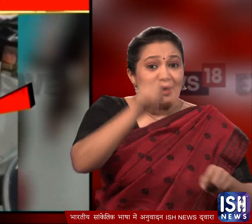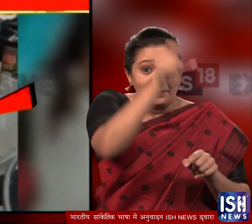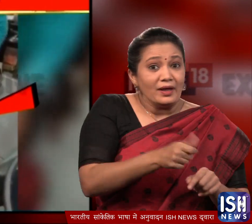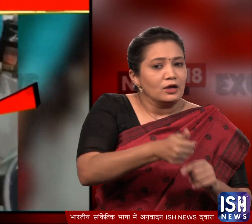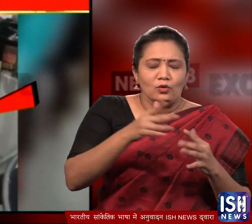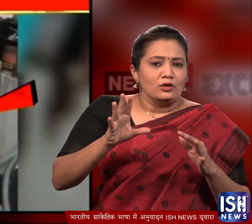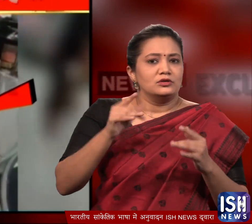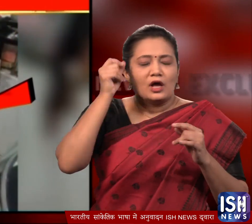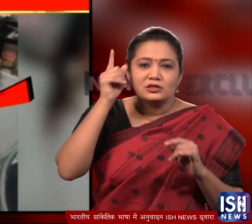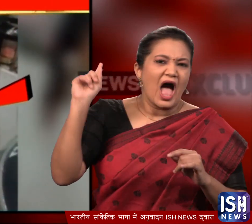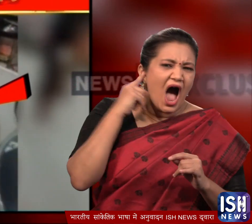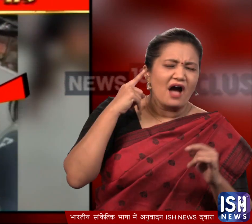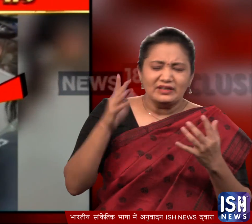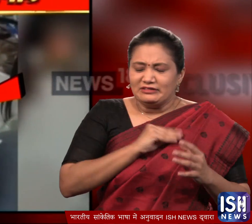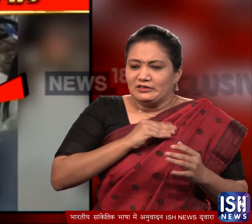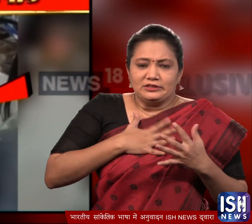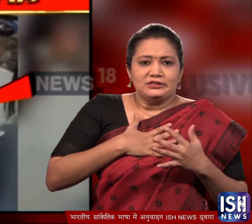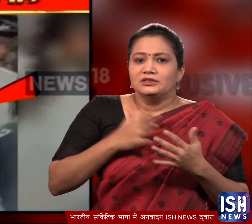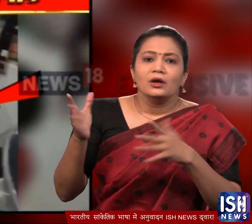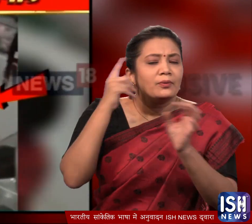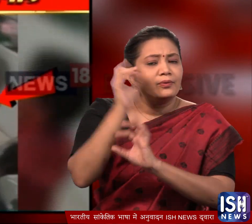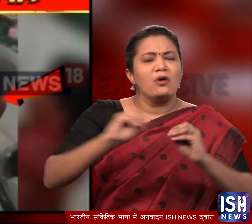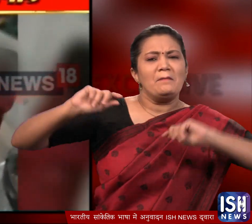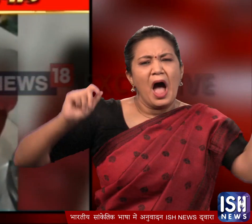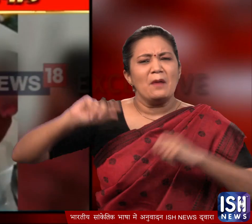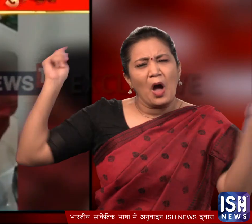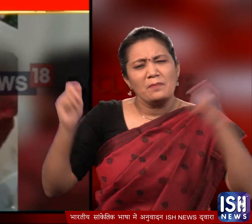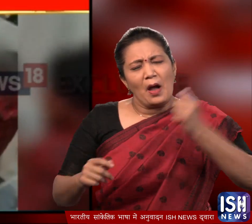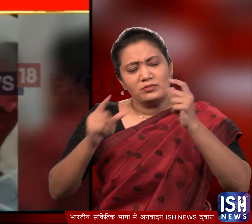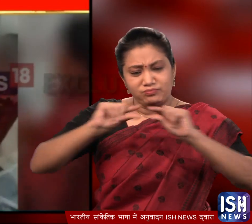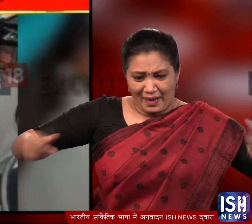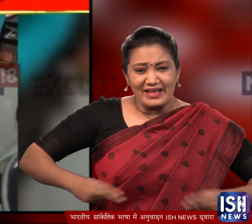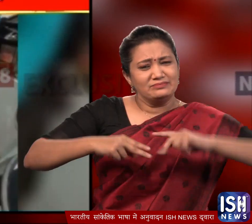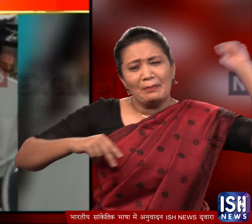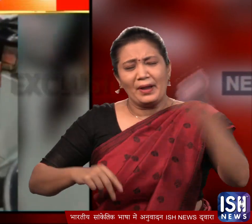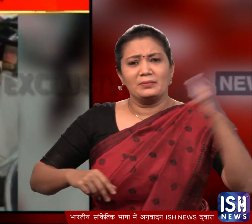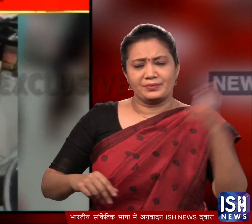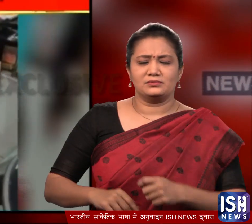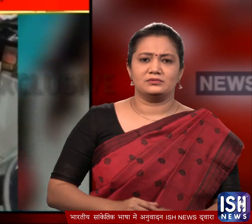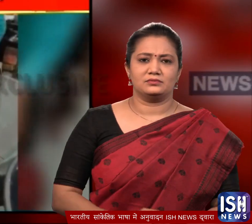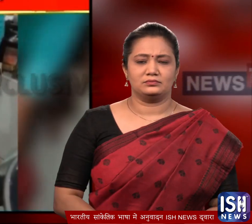उनकी दर्द भरी चीखों का कोई असर नहीं हो और वो उन पर ताबड़तोड़ बेल्ट बरसाता रहा।